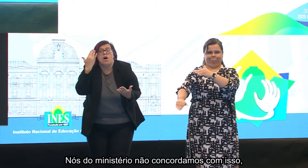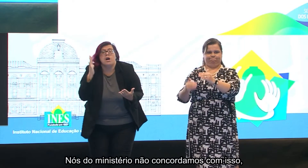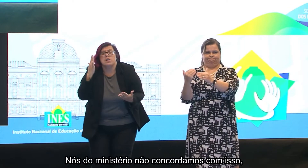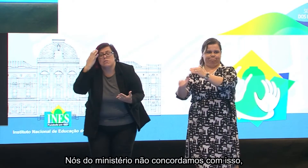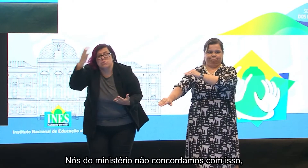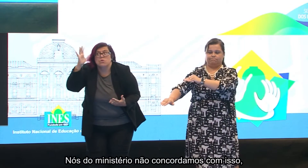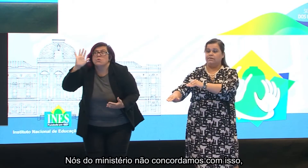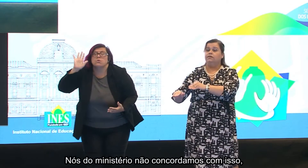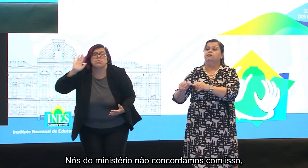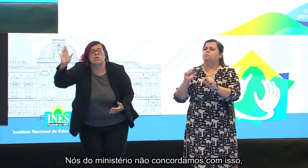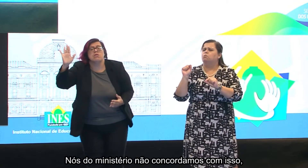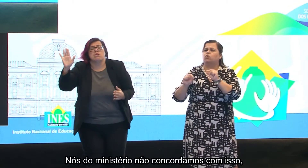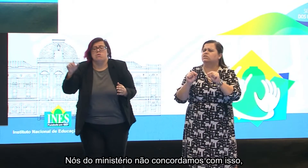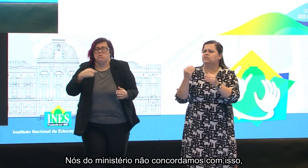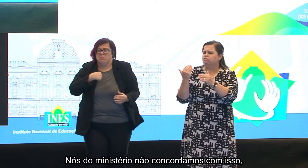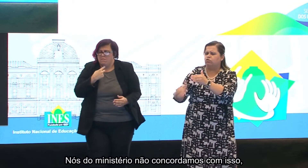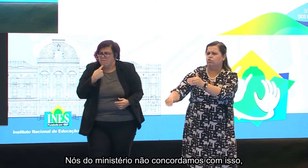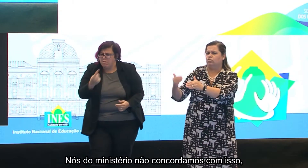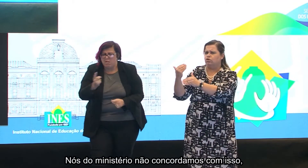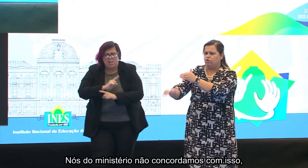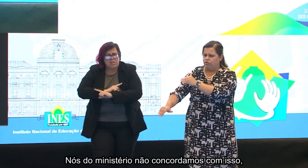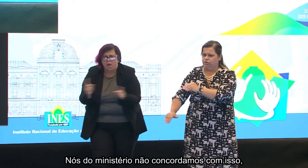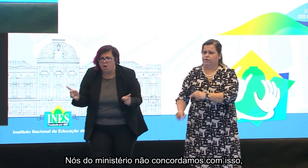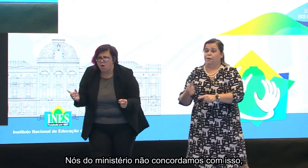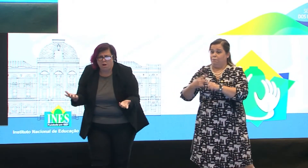Porque nós do Ministério não concordamos com isso.